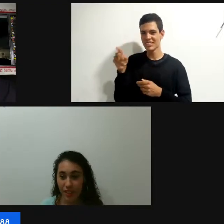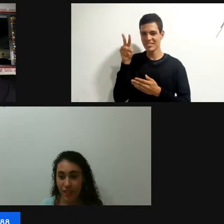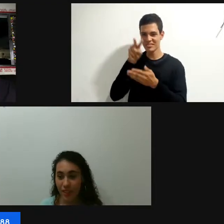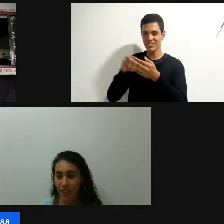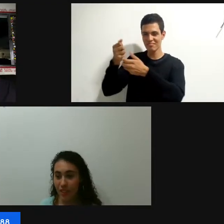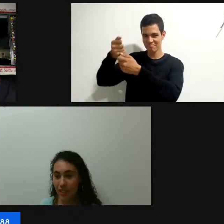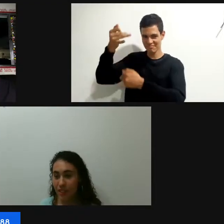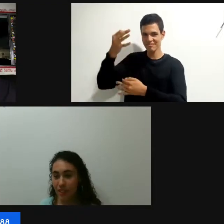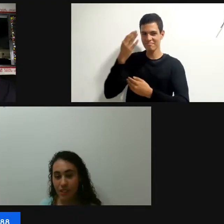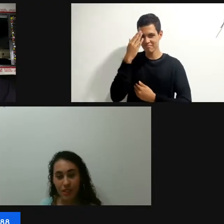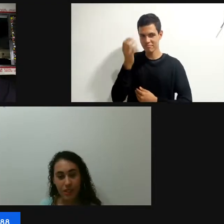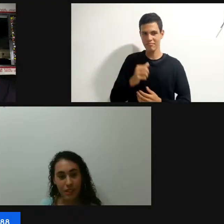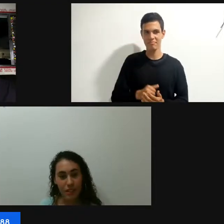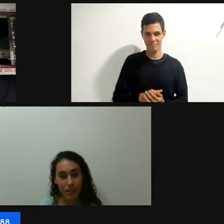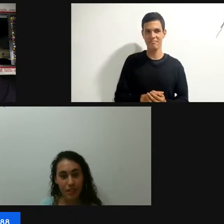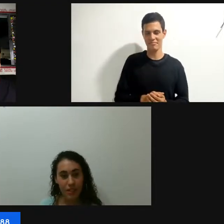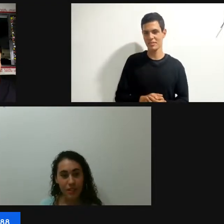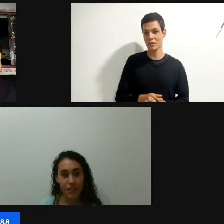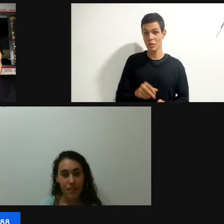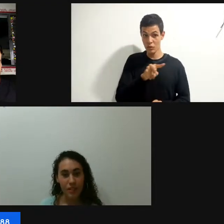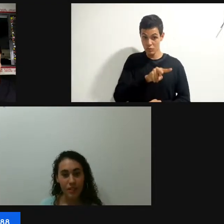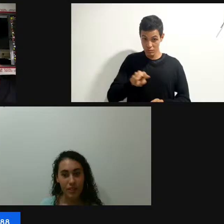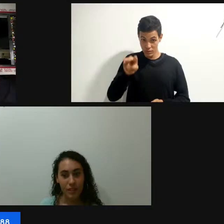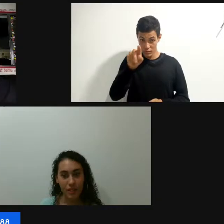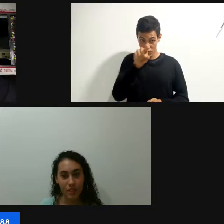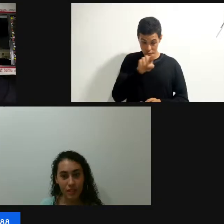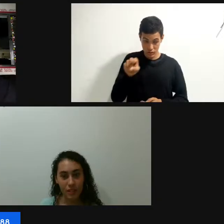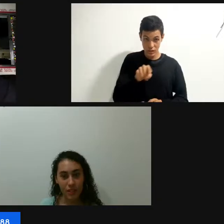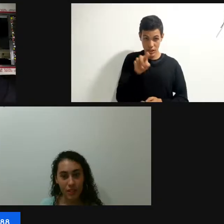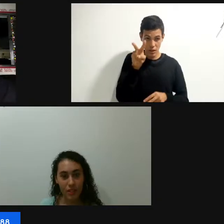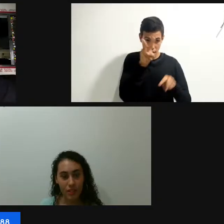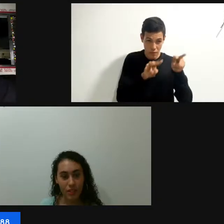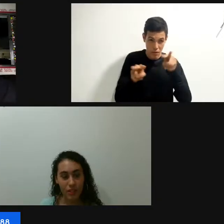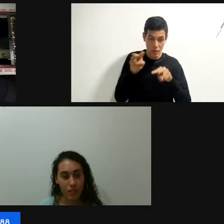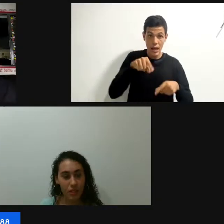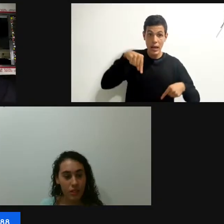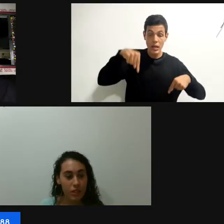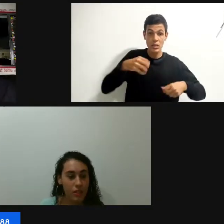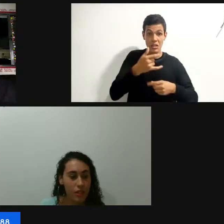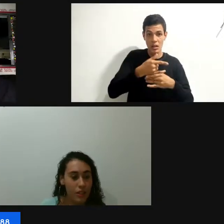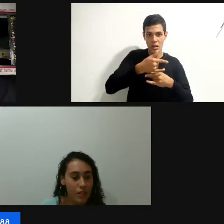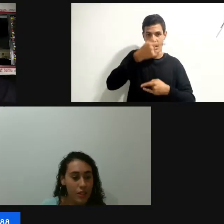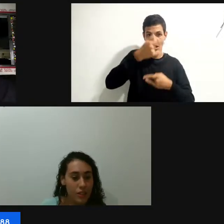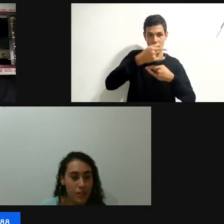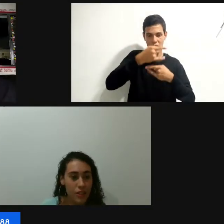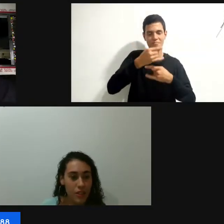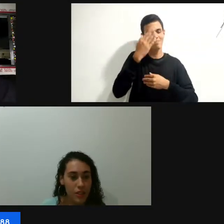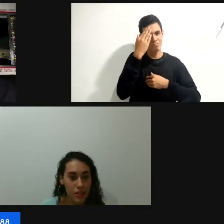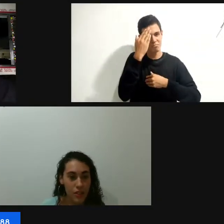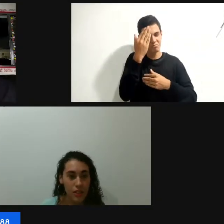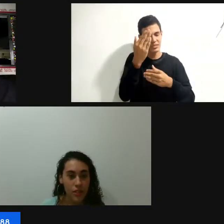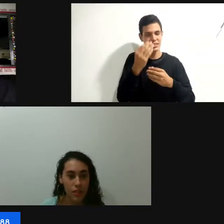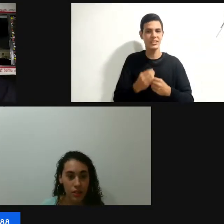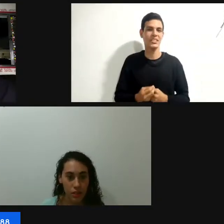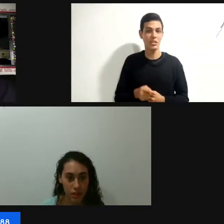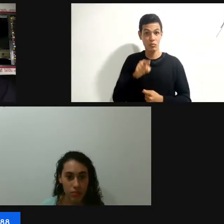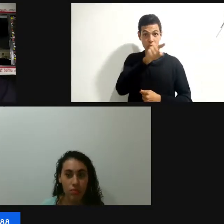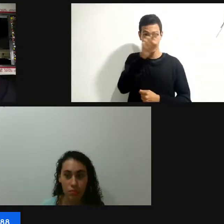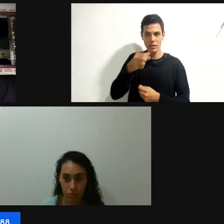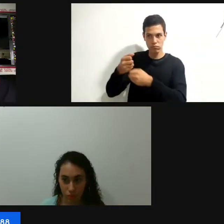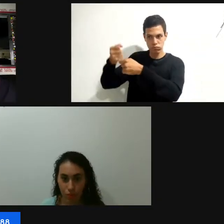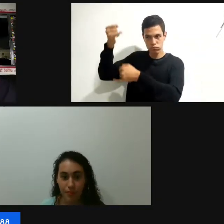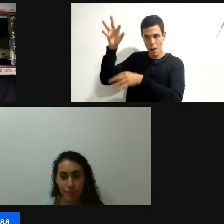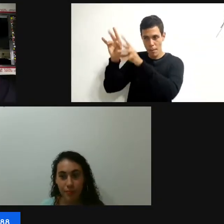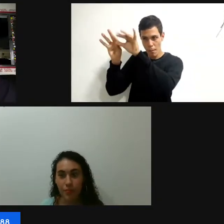por estar dedicando o seu tempo, sua energia. A Bia, recapitulando, porque a audiência ela é rotativa, entra e sai gente.